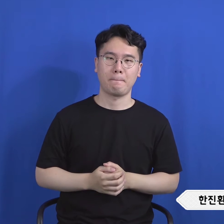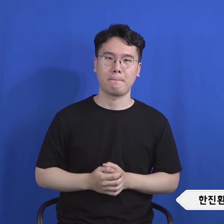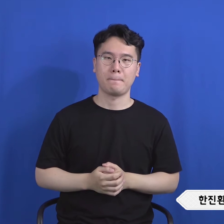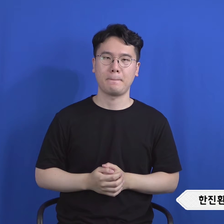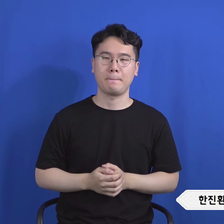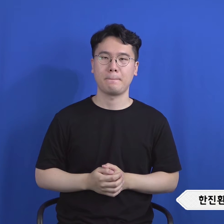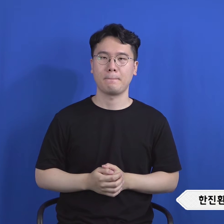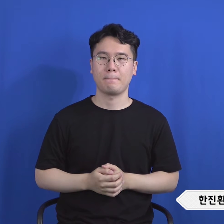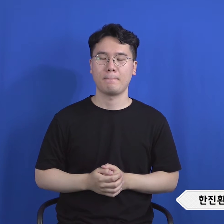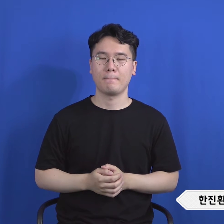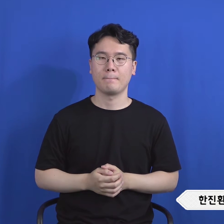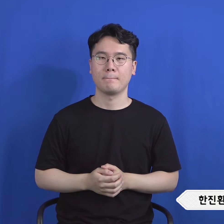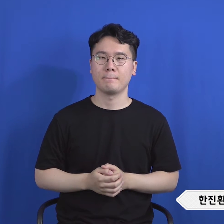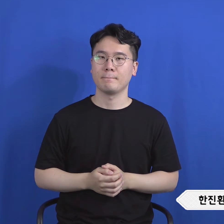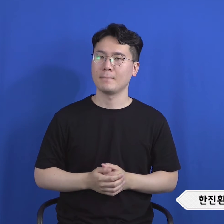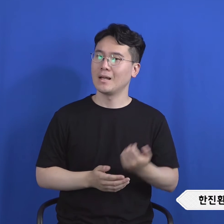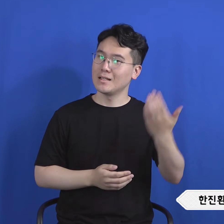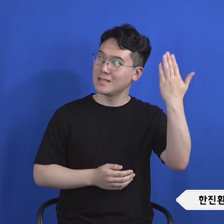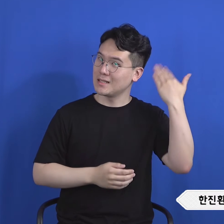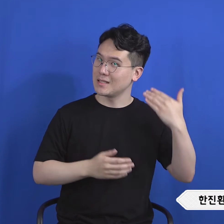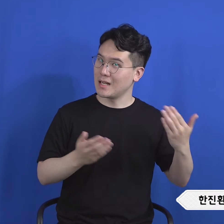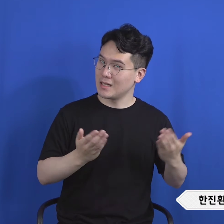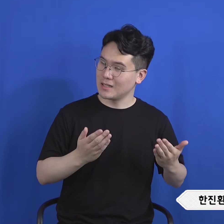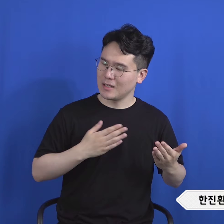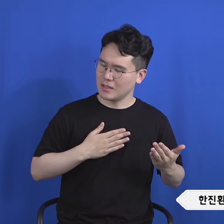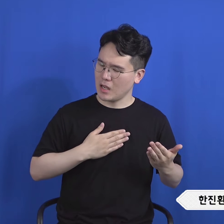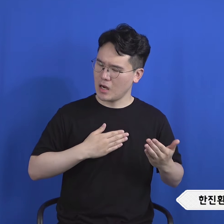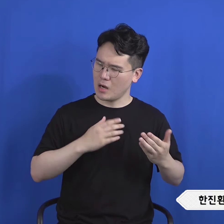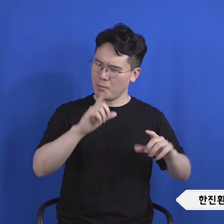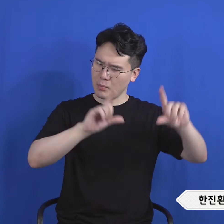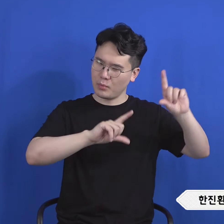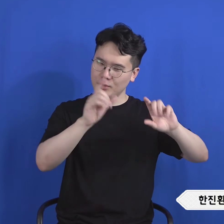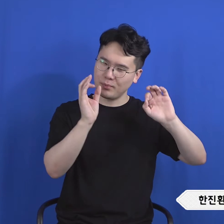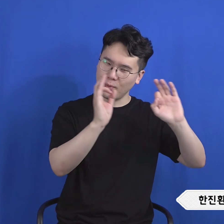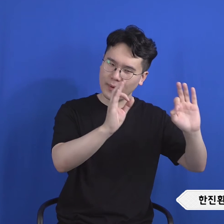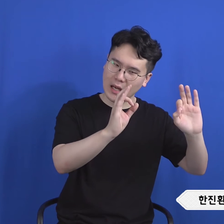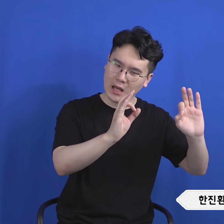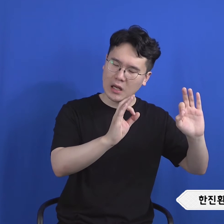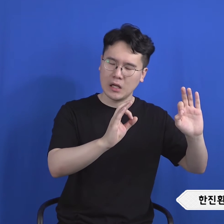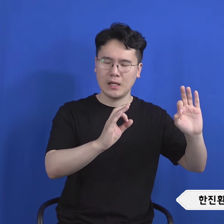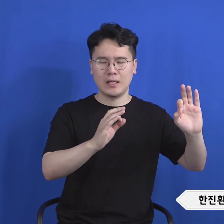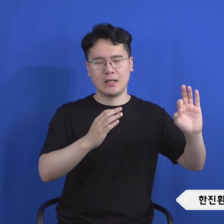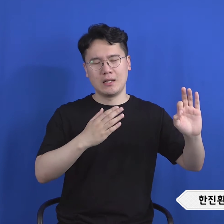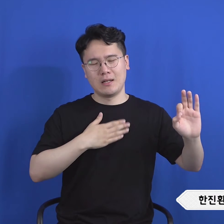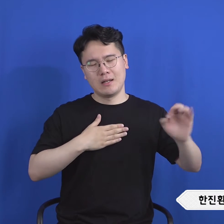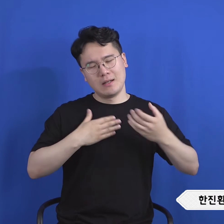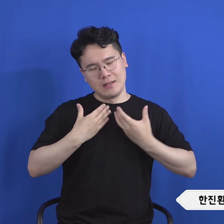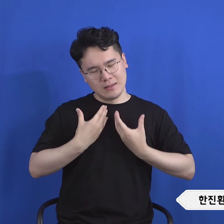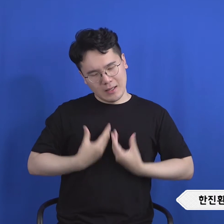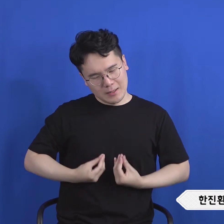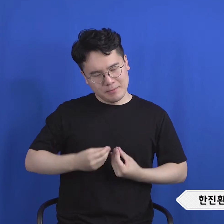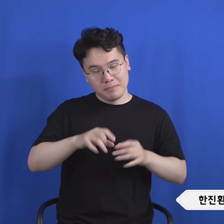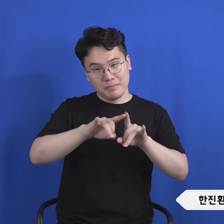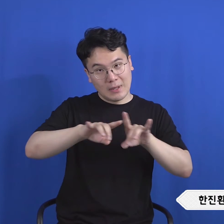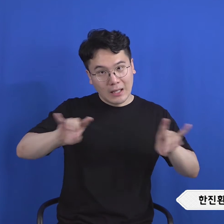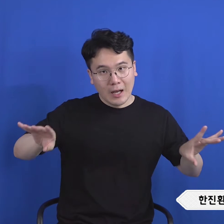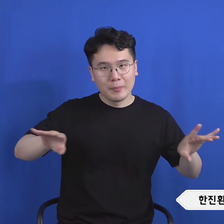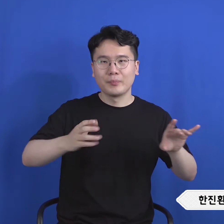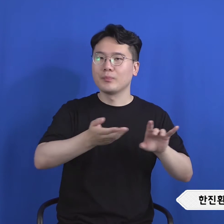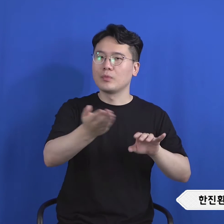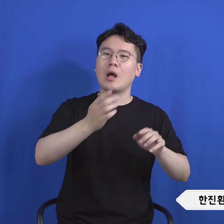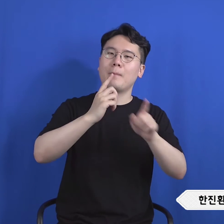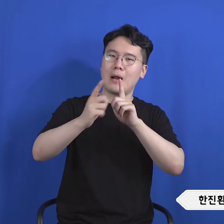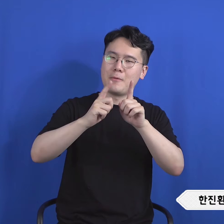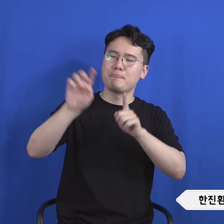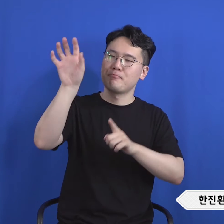여러분, 지난 날을 돌아보면서 참 내가 꼬락서니가 참 보잘것없다 해서 낙심이 되려고 할 때마다 이 말을